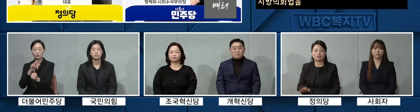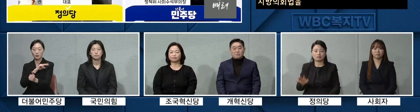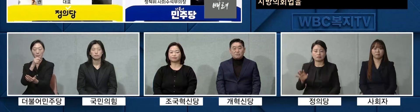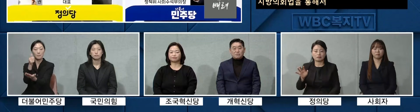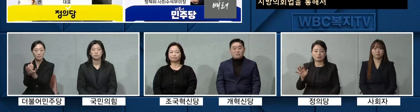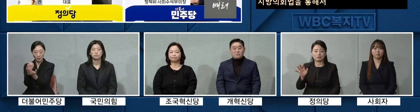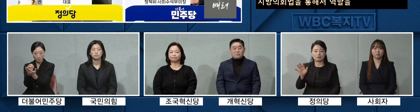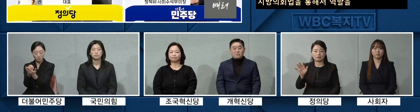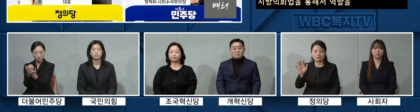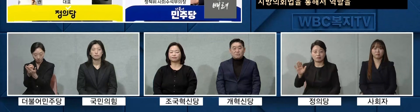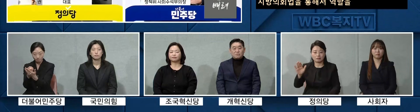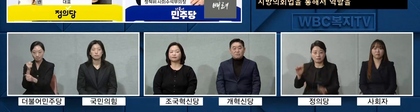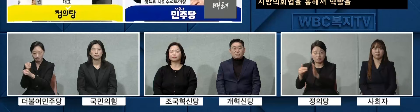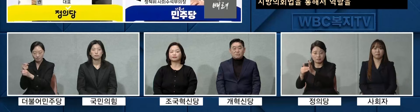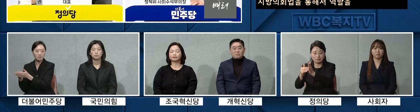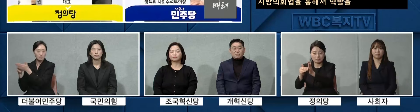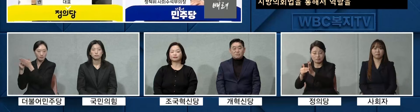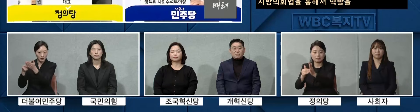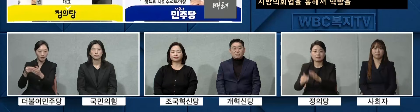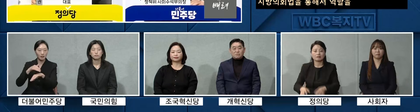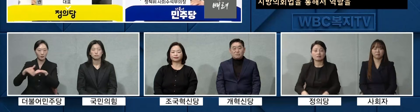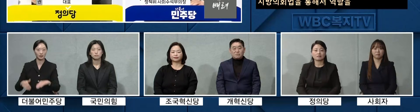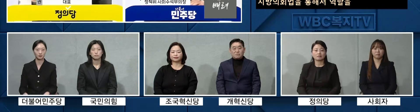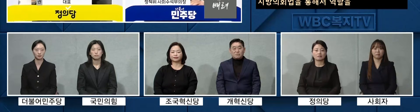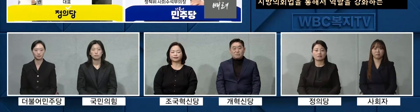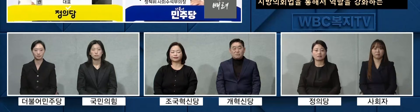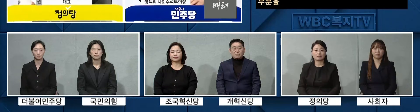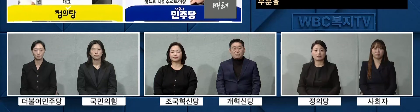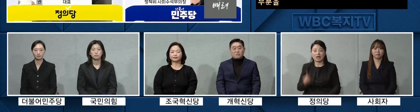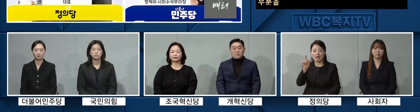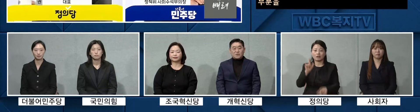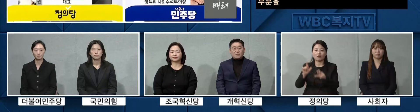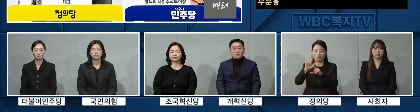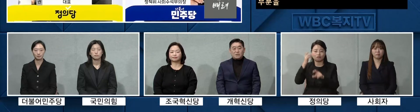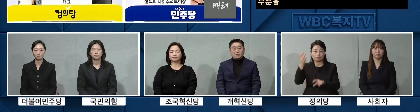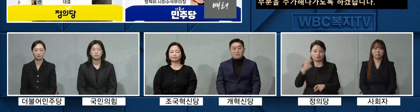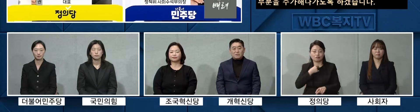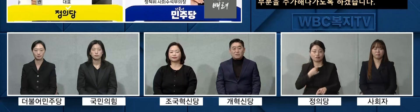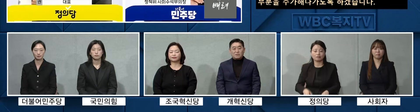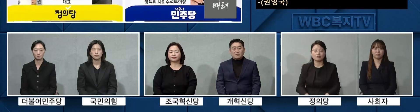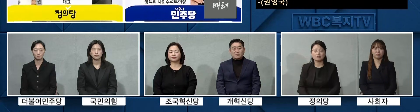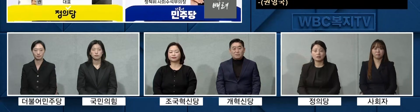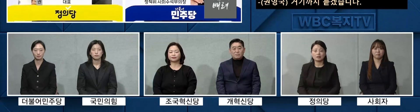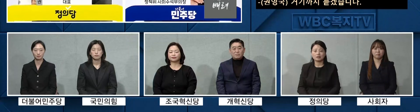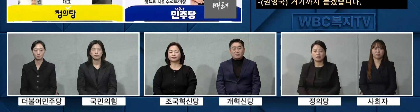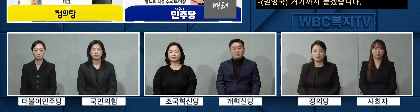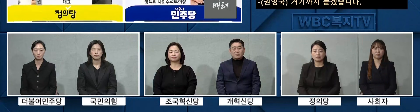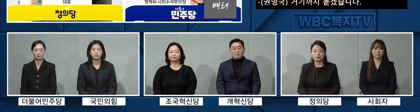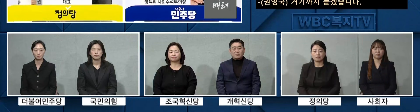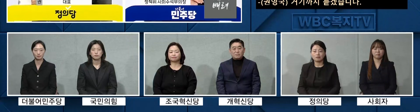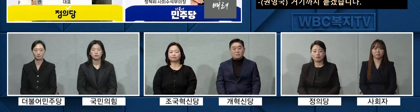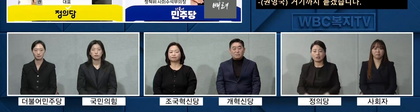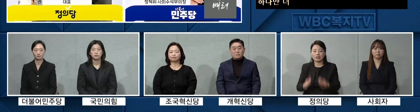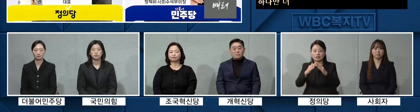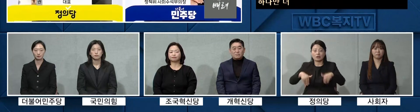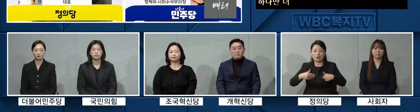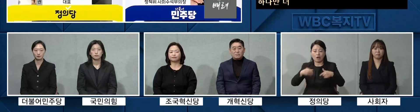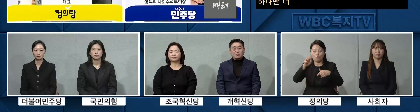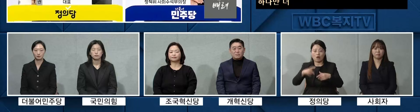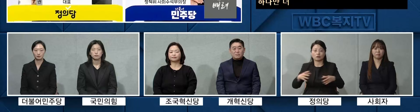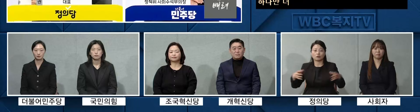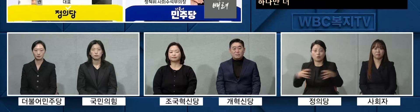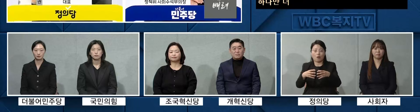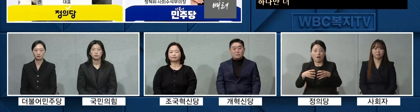부분을 추진해 나가겠습니다. 네네. 하나만 더 물어보겠습니다. 역시 전남 광주